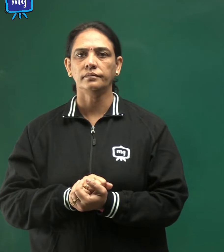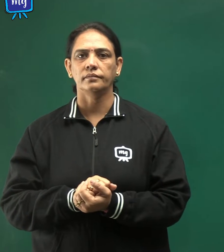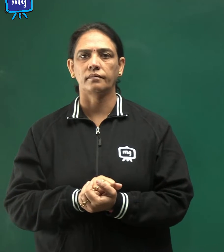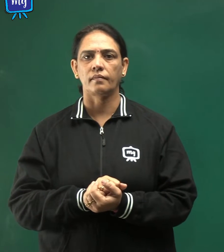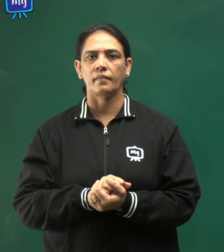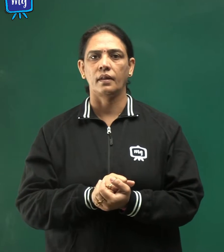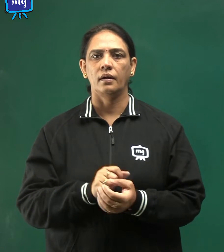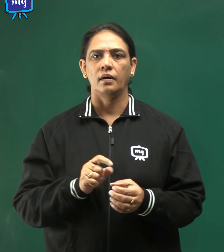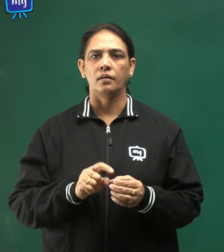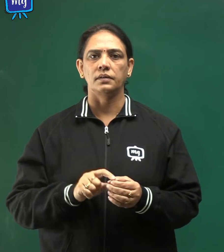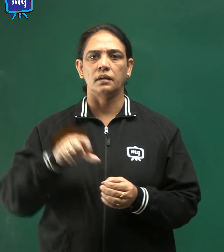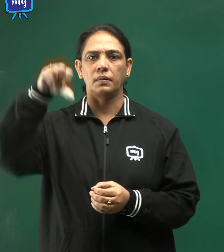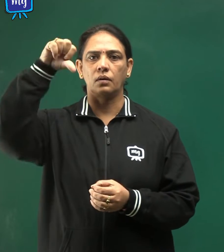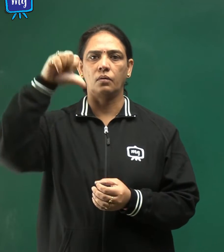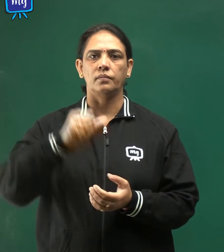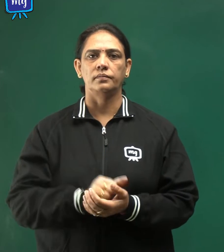प्रश्न नंबर 9।